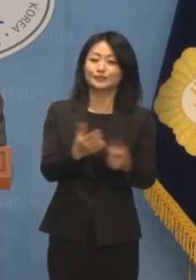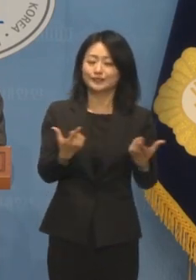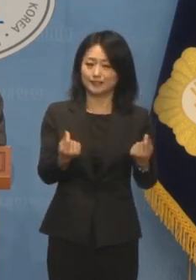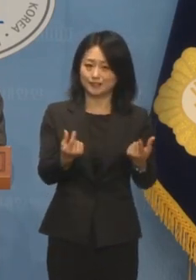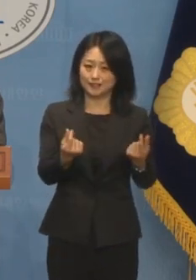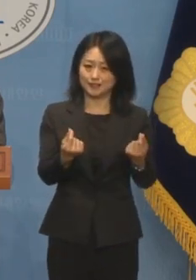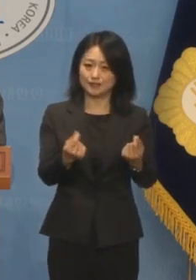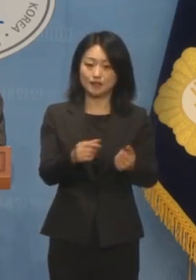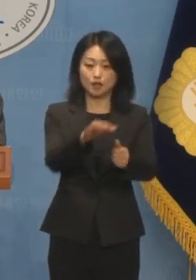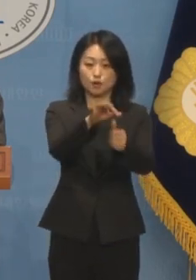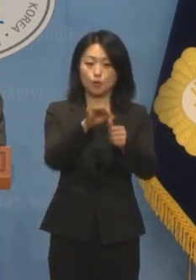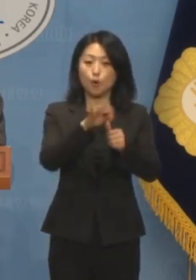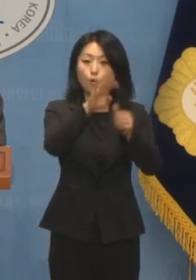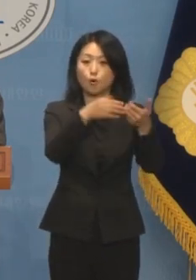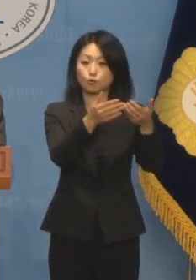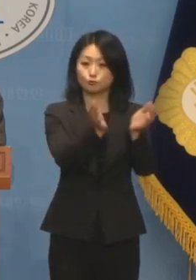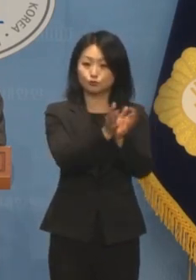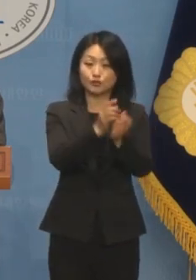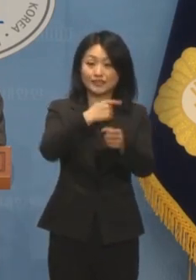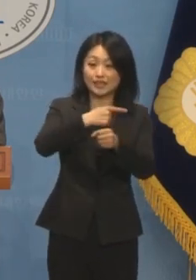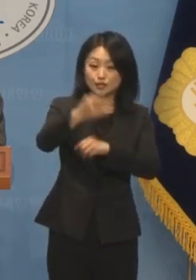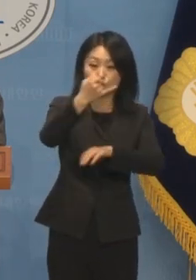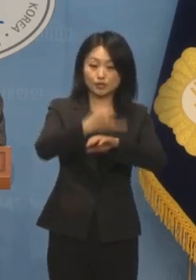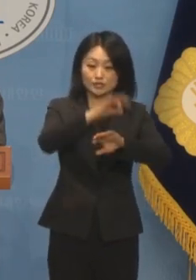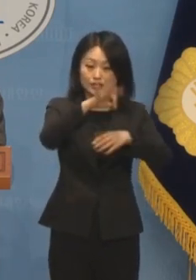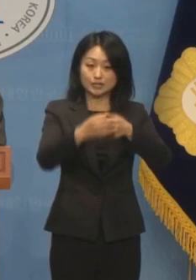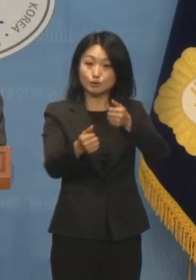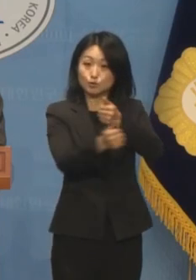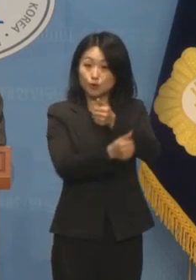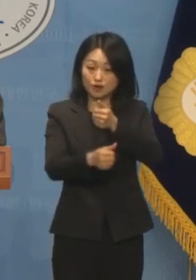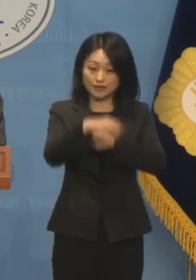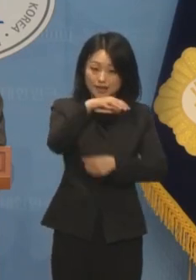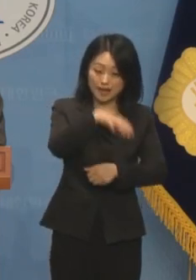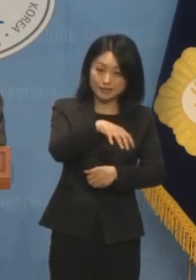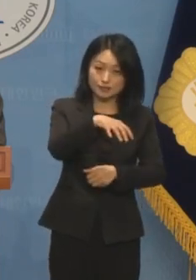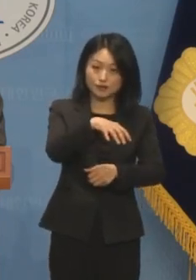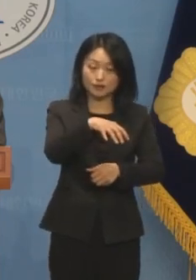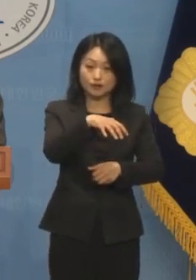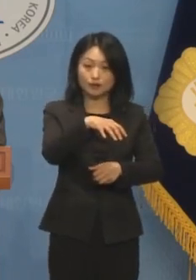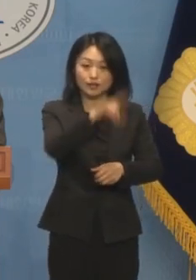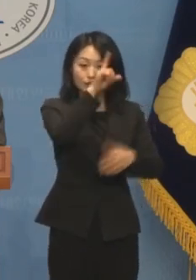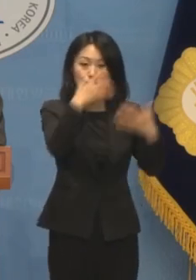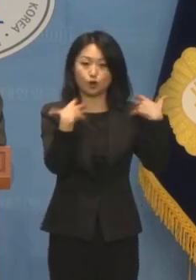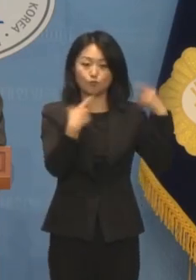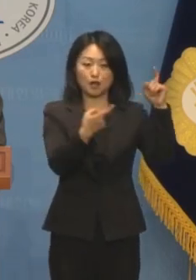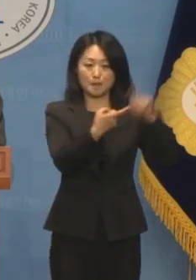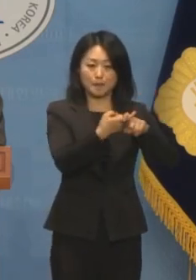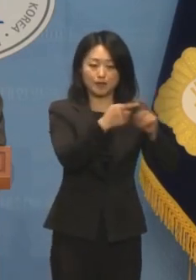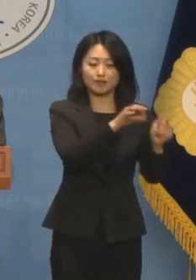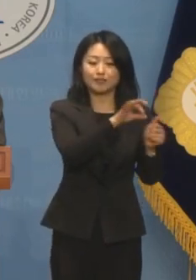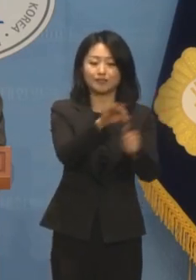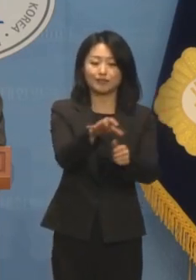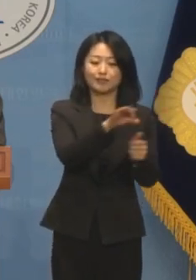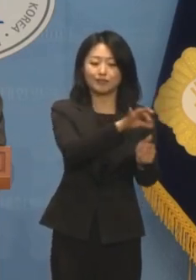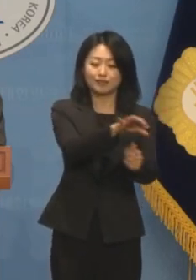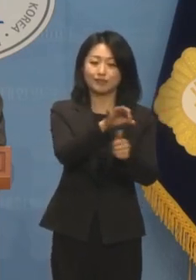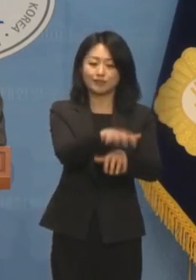정부의 고용노동부가 내년도 최저임금위원회에 친정부 성향의 공익위원들을 대거